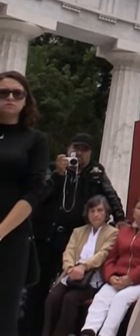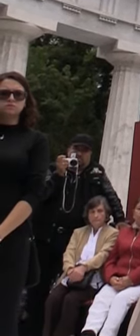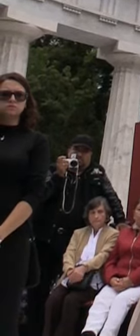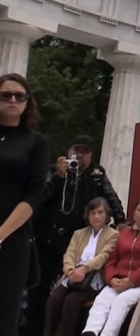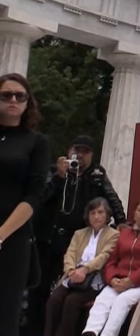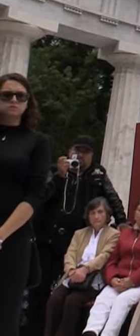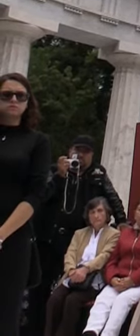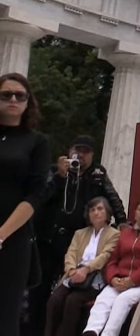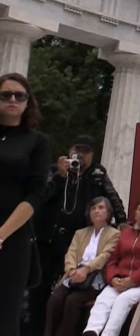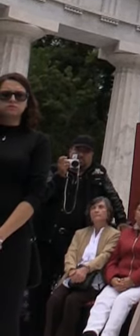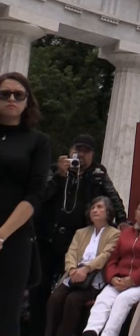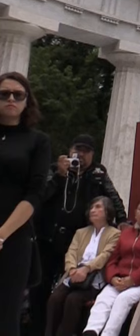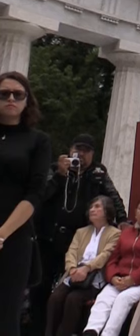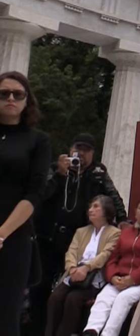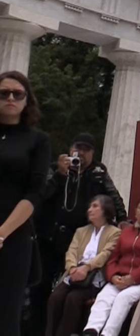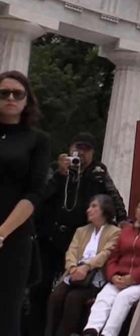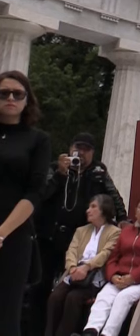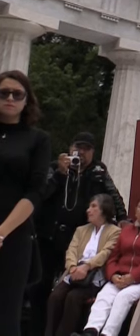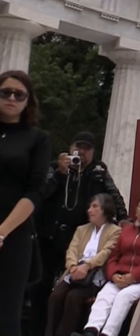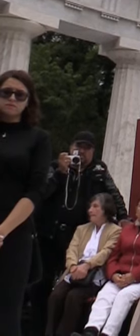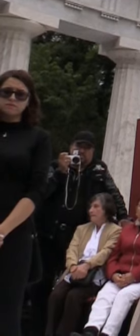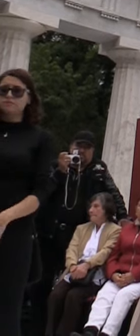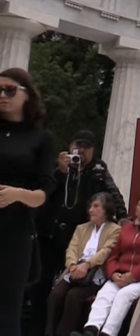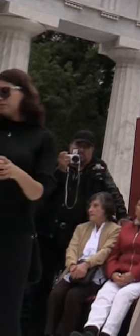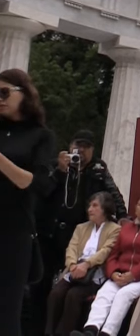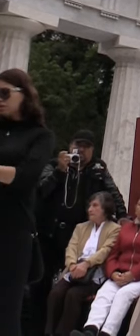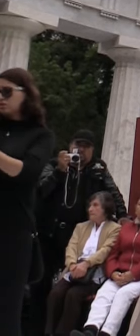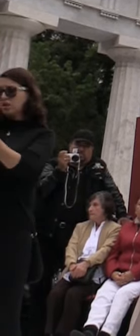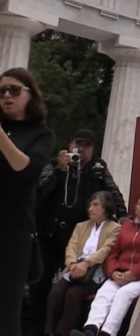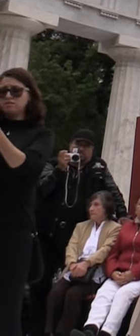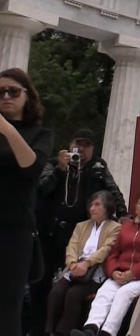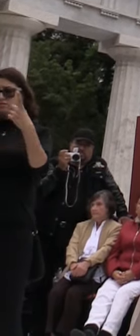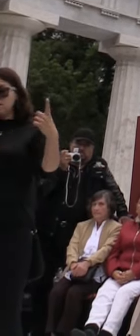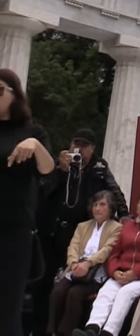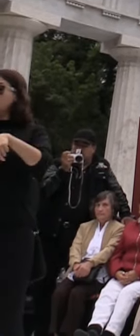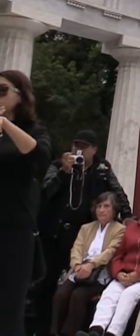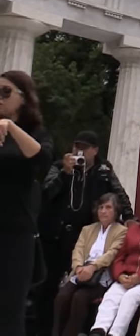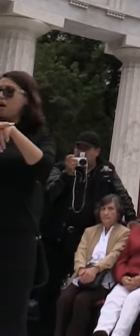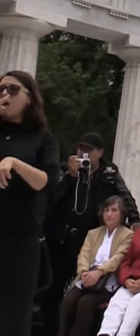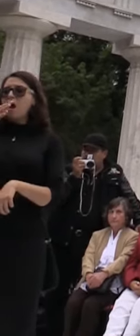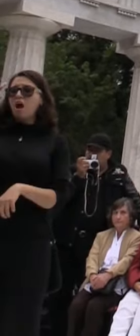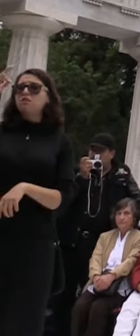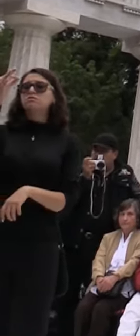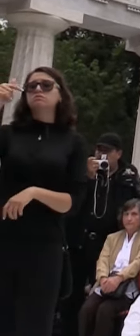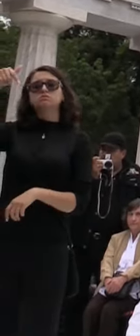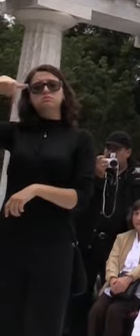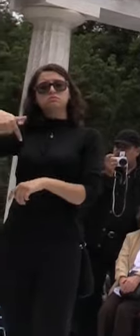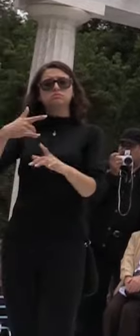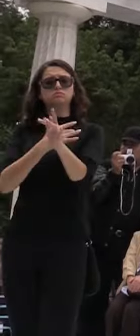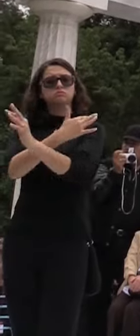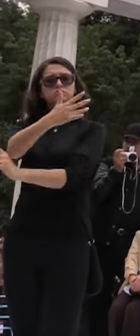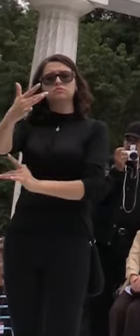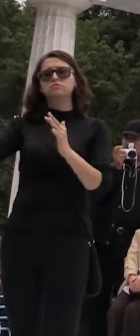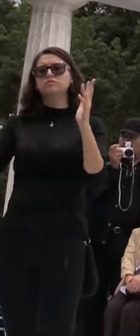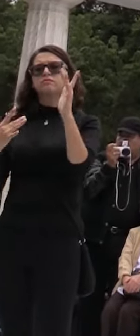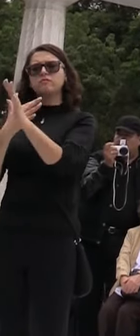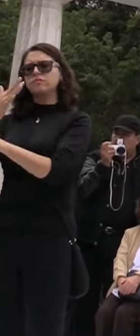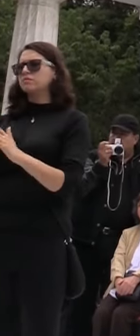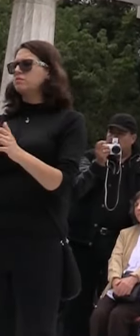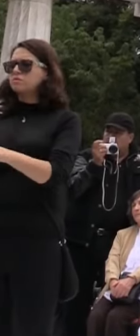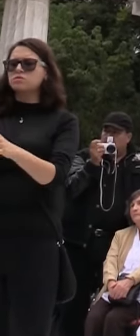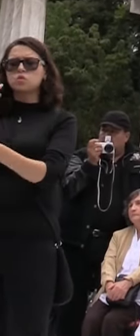Morena advierte que en el tema del desarrollo urbano solo se podrá transitar si se deroga la